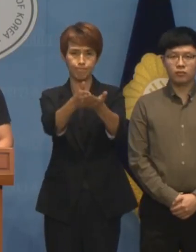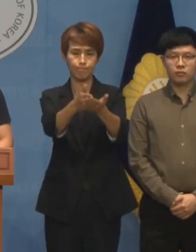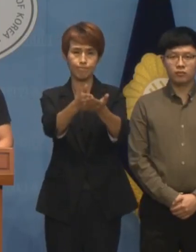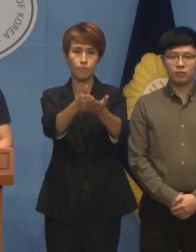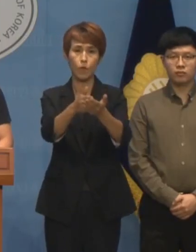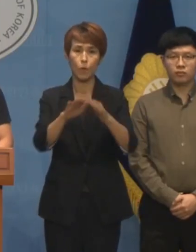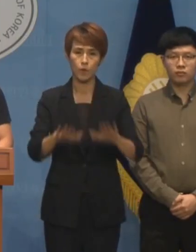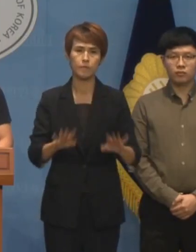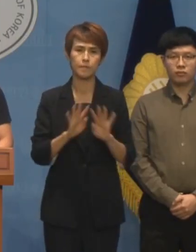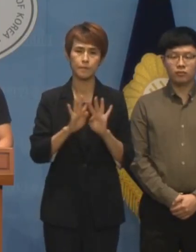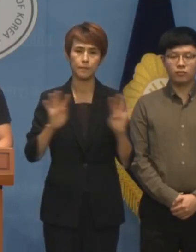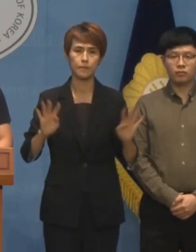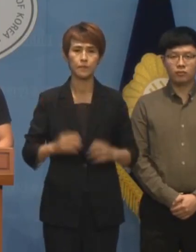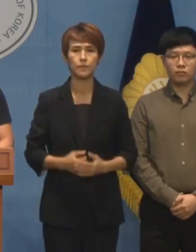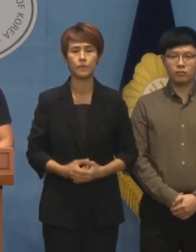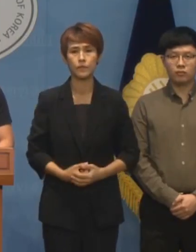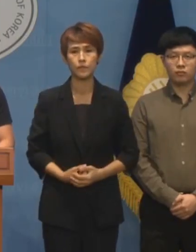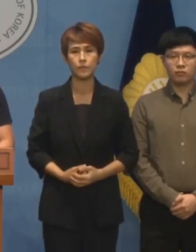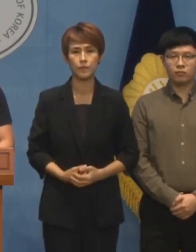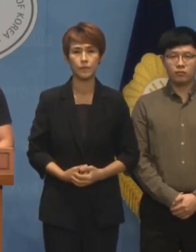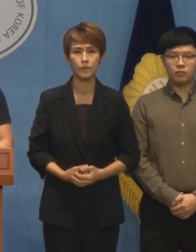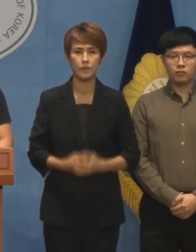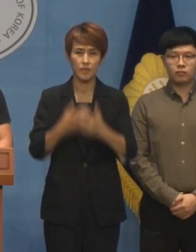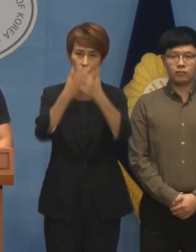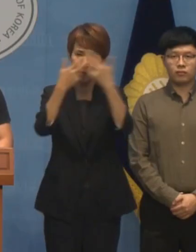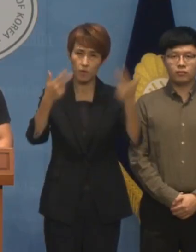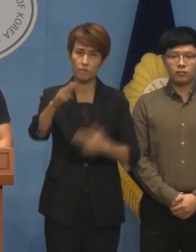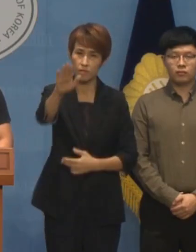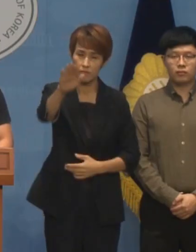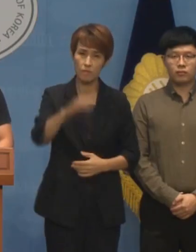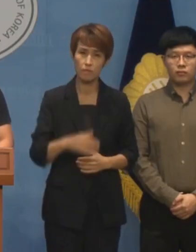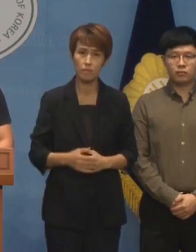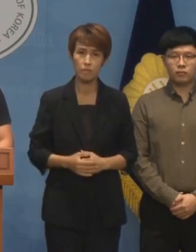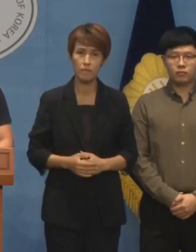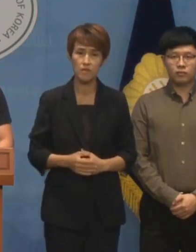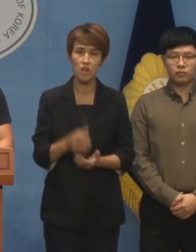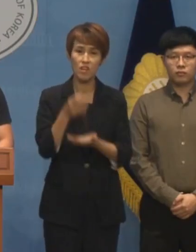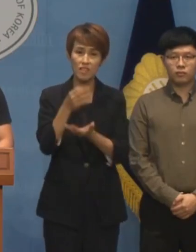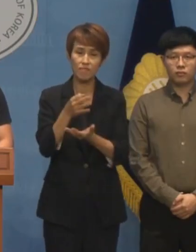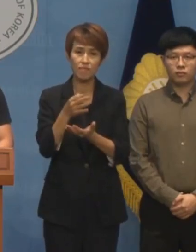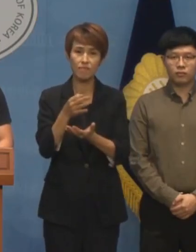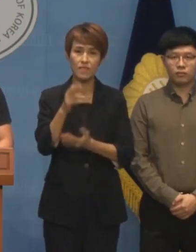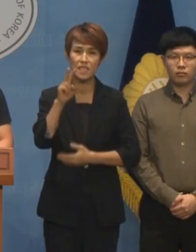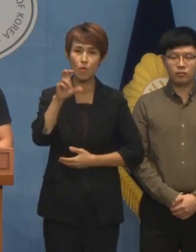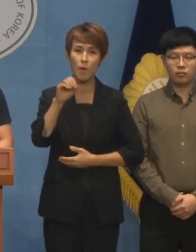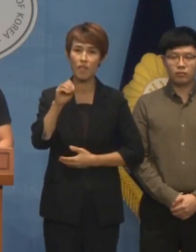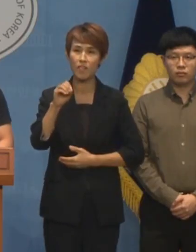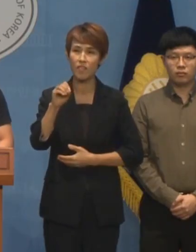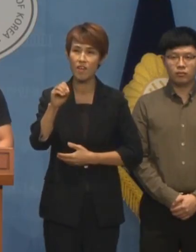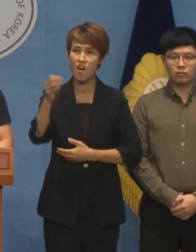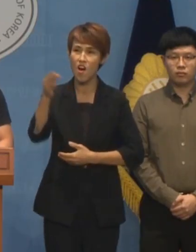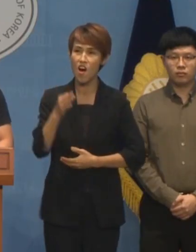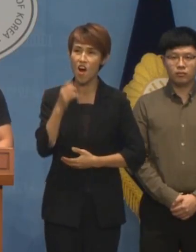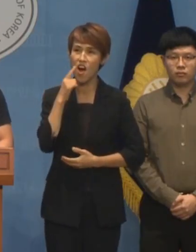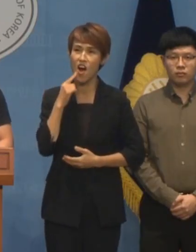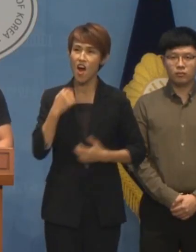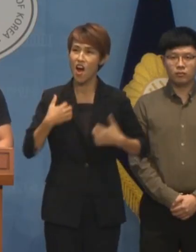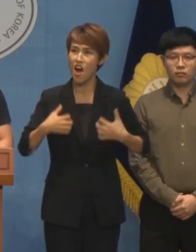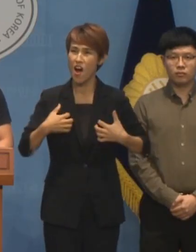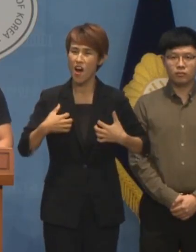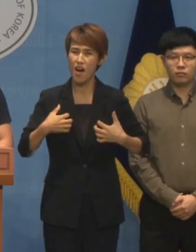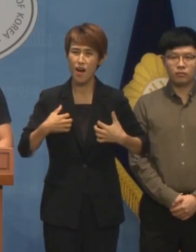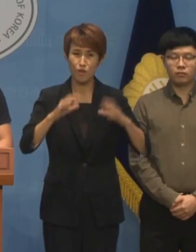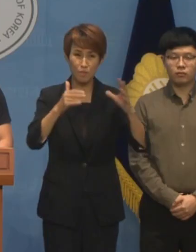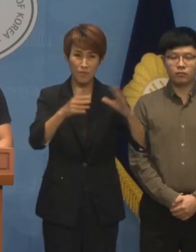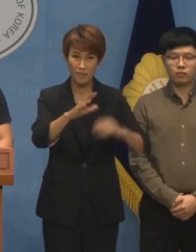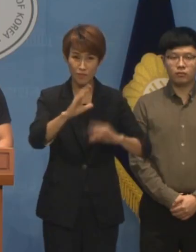자리에 모였습니다. 이재명 대표님, 현금 25만 원에 혹할 만큼 대한민국 국민들이 어리석지